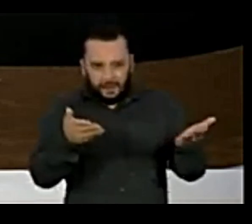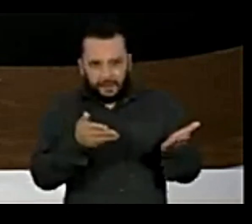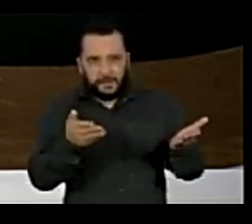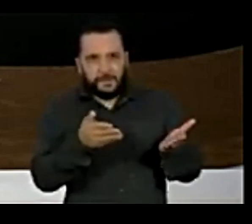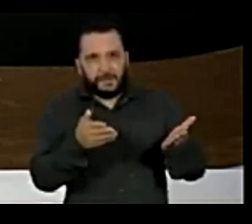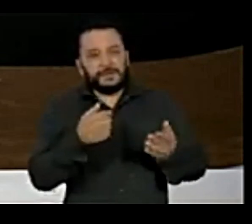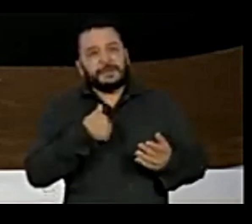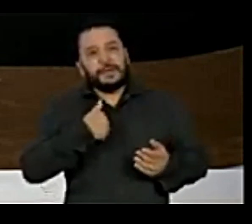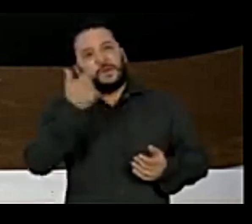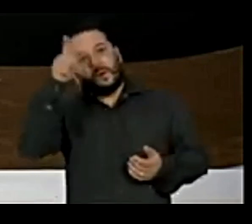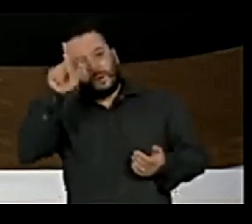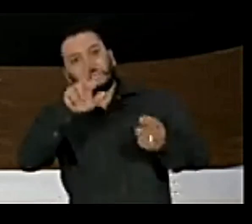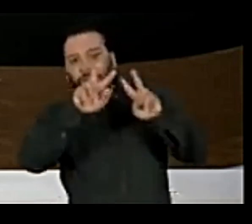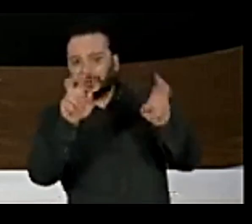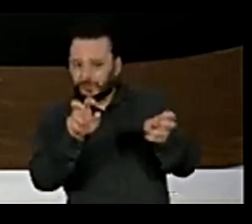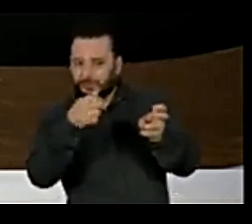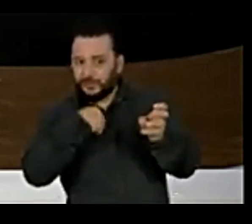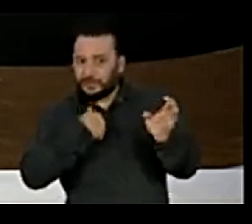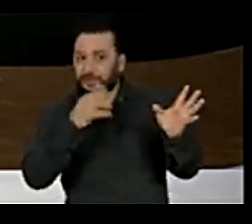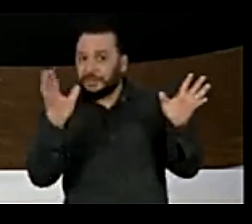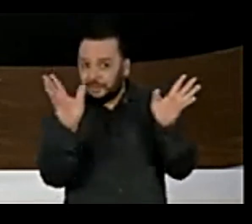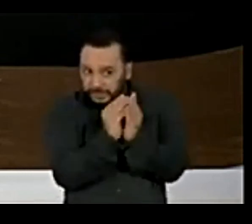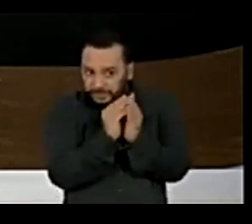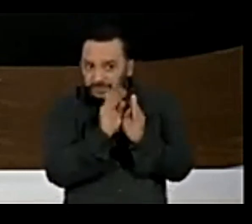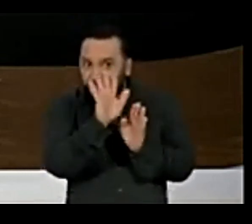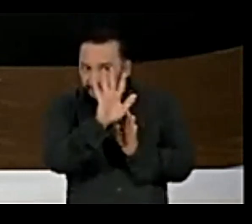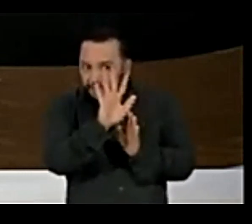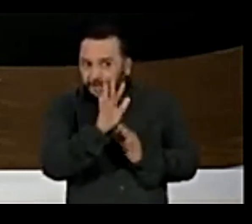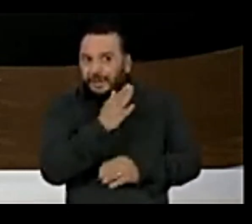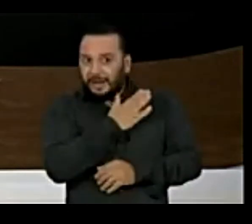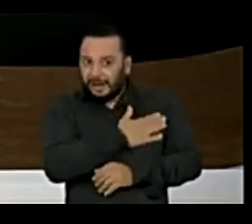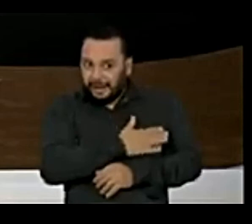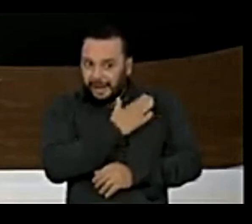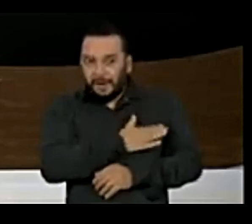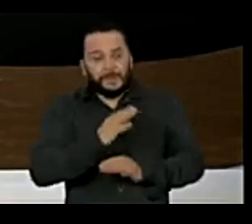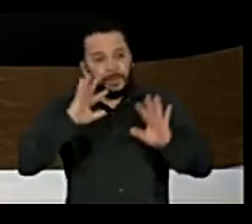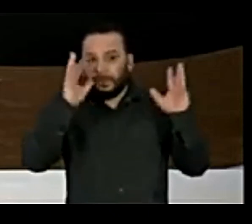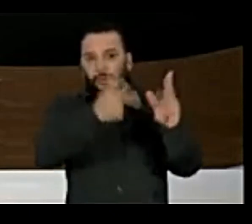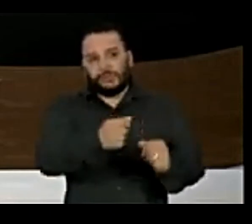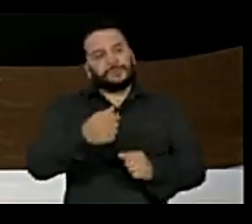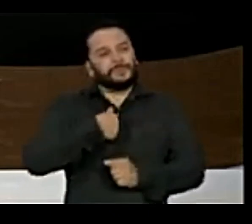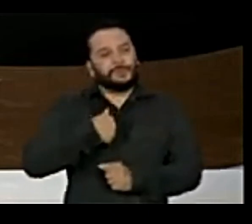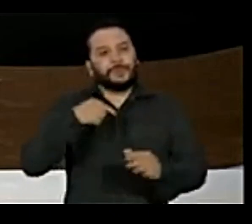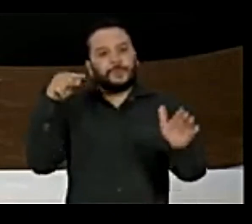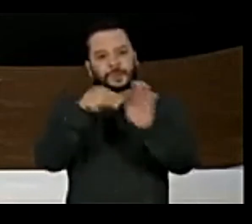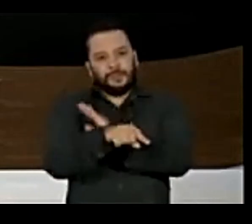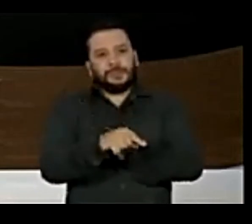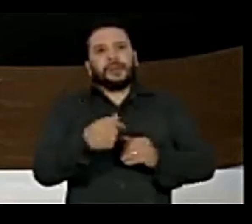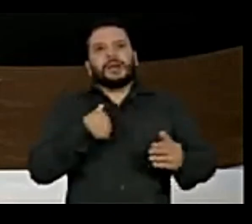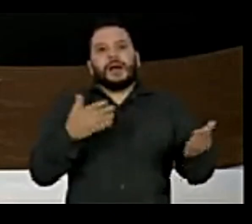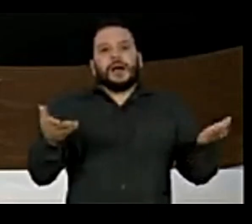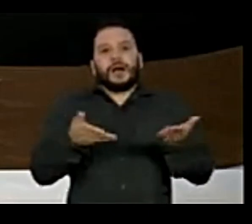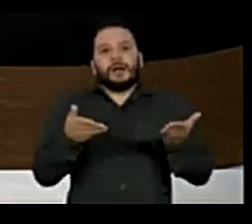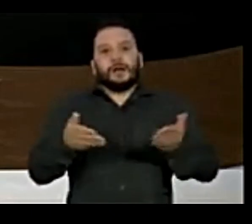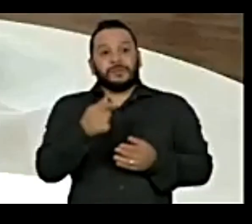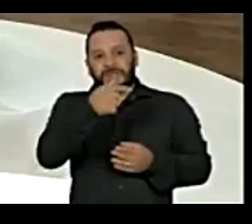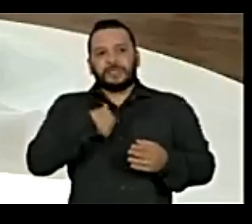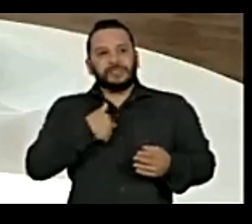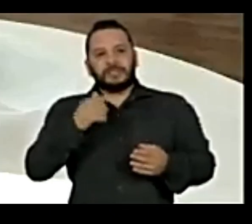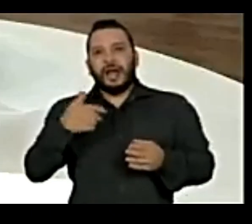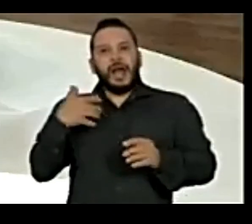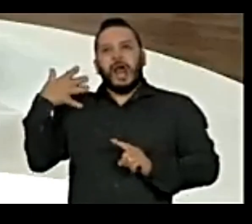para outros assuntos. Vamos encurtar as conversas no ritmo da internet para todo mundo poder perguntar. Vamos lá. Você está que nem o Toffoli, já está